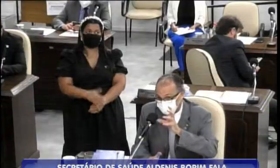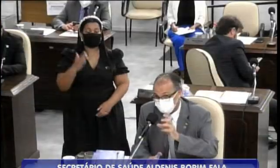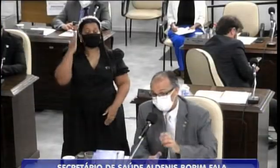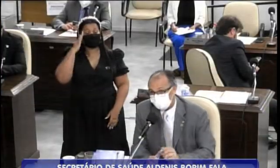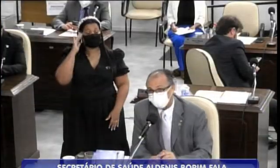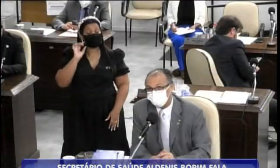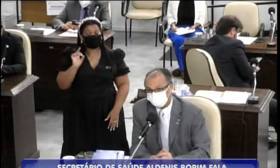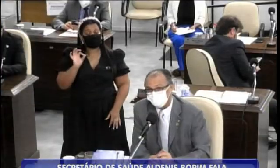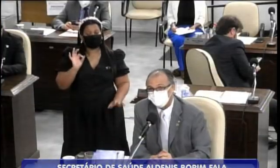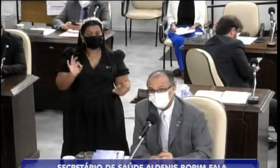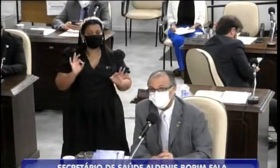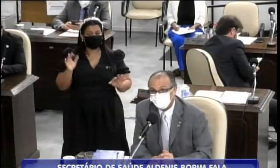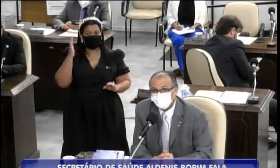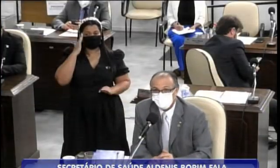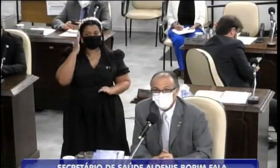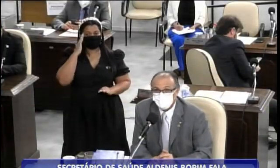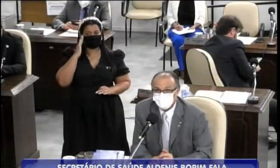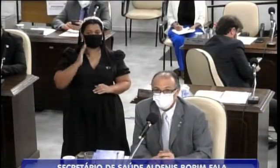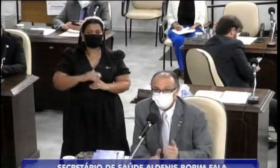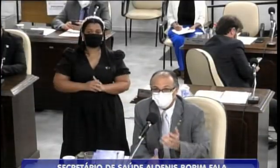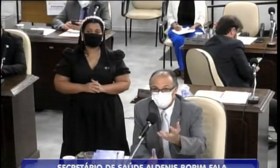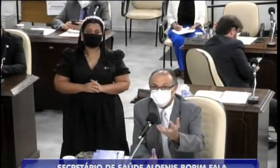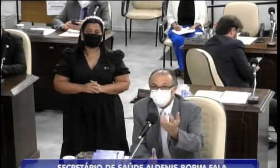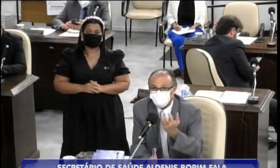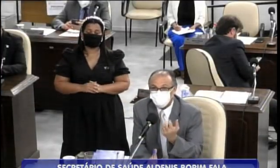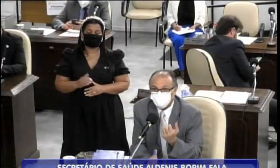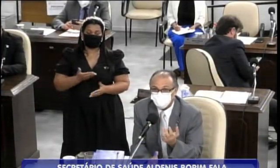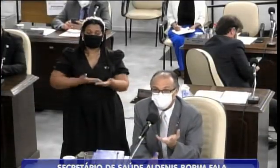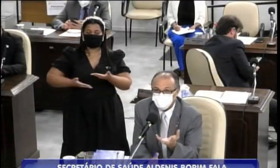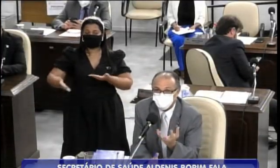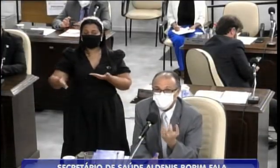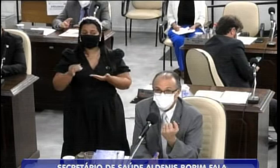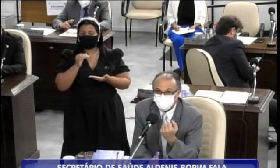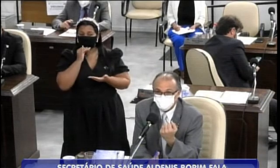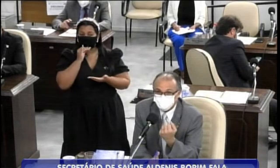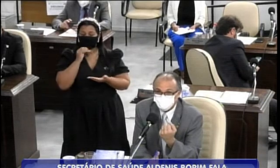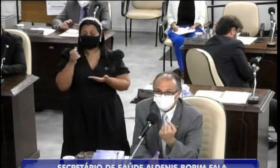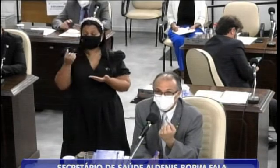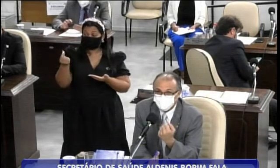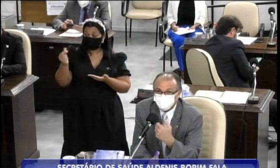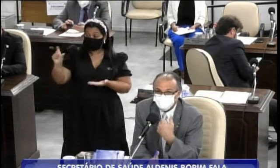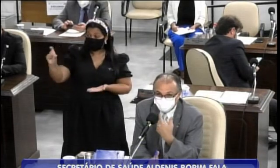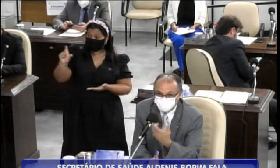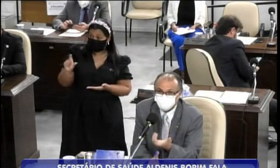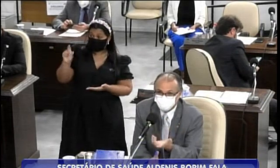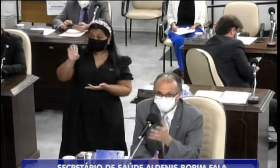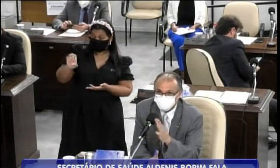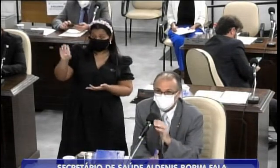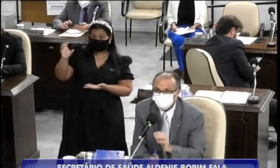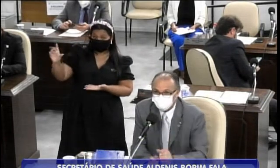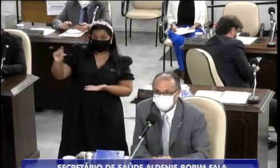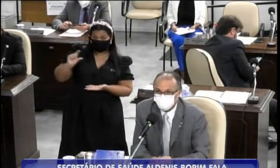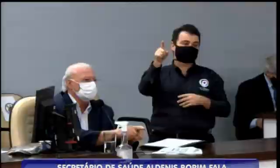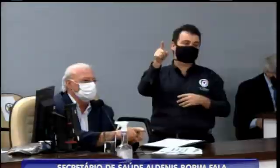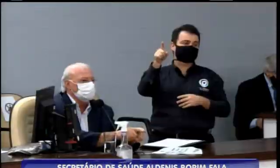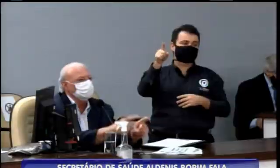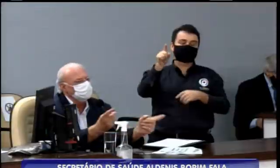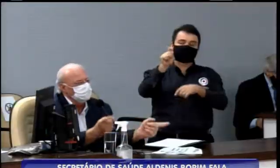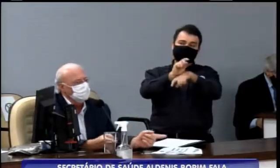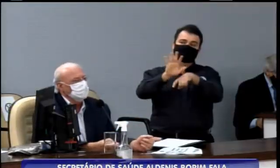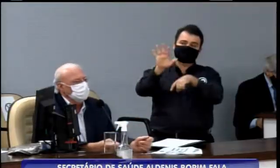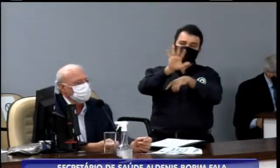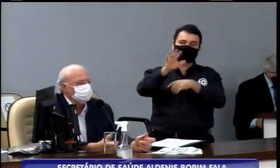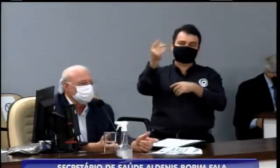isso, eu não soube explicar. Essa é a contrapartida que a gente... Então, é receber, por isso que eu falei, receber do Estado, né? Receber do Estado, aí isso, você faz um